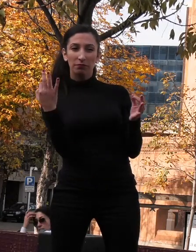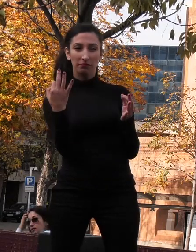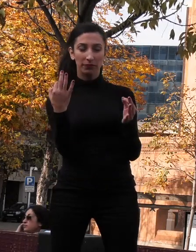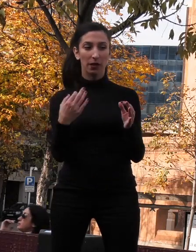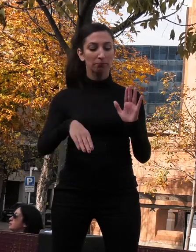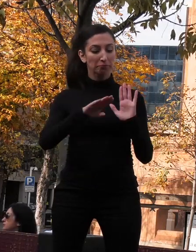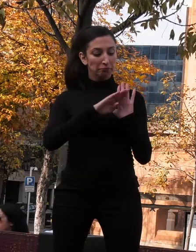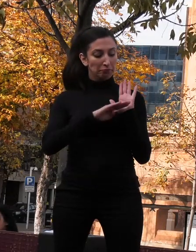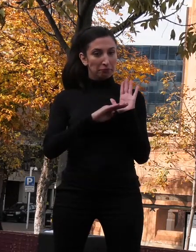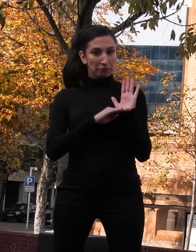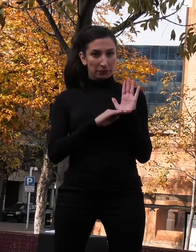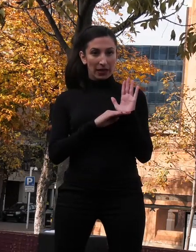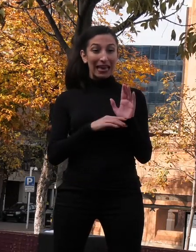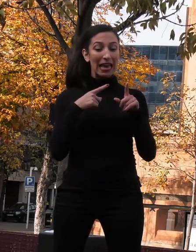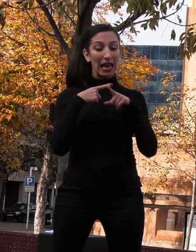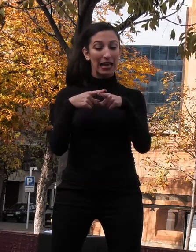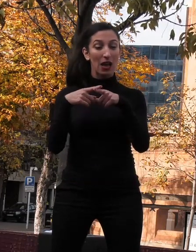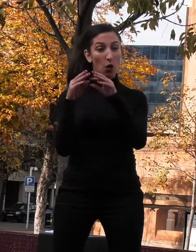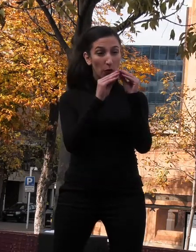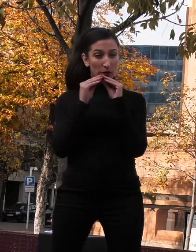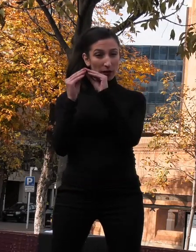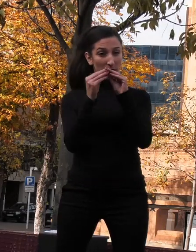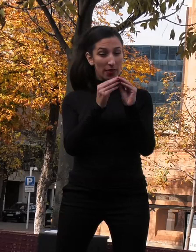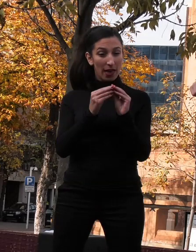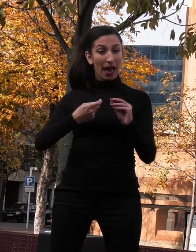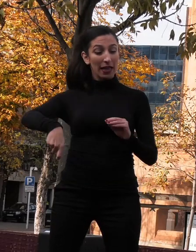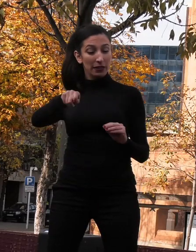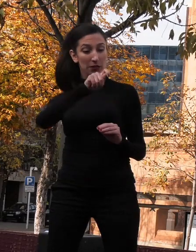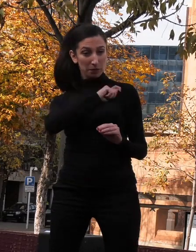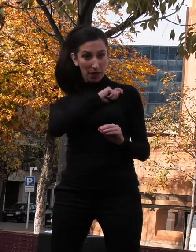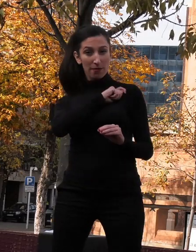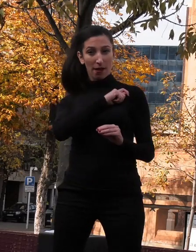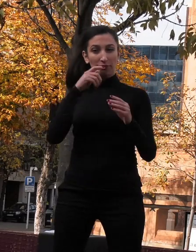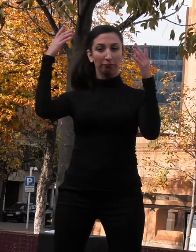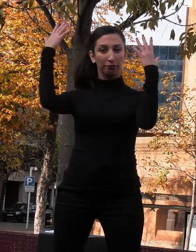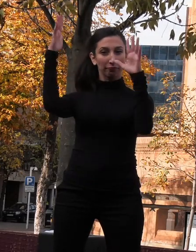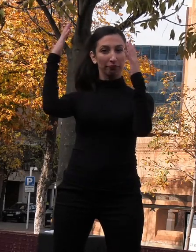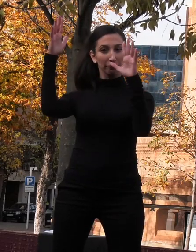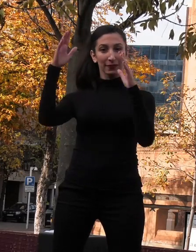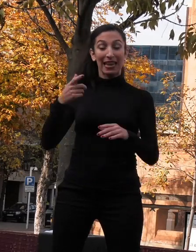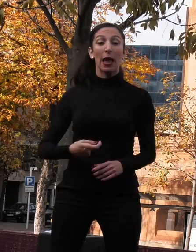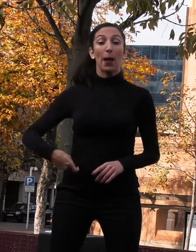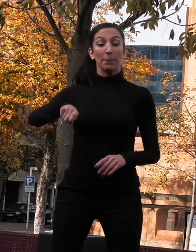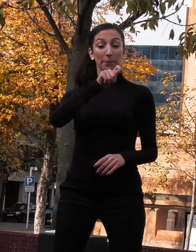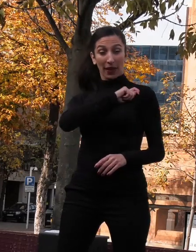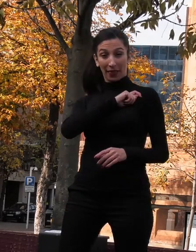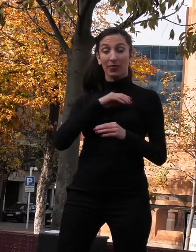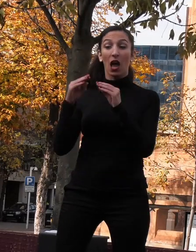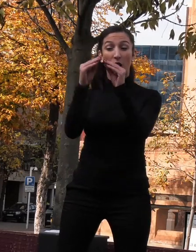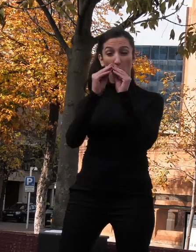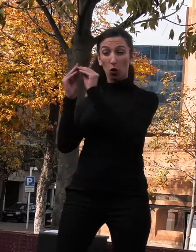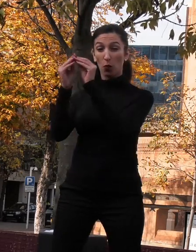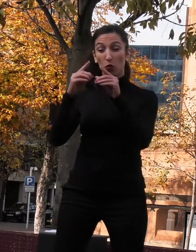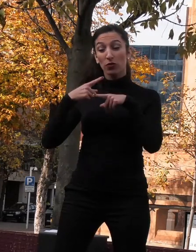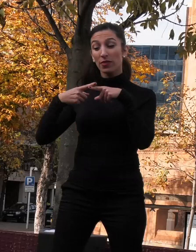fundamenta en la indisoluble unidad de la nación española, patria común e